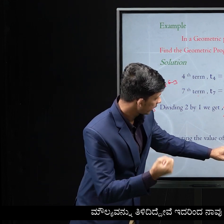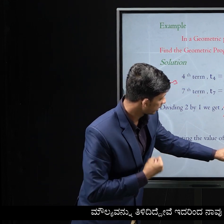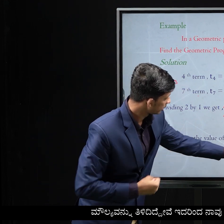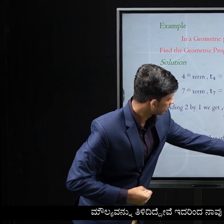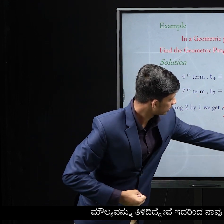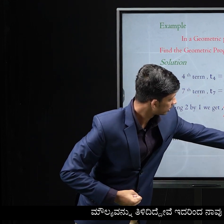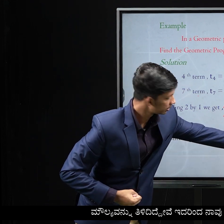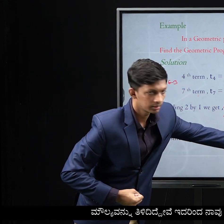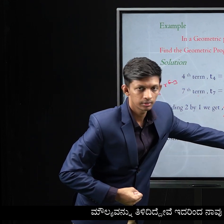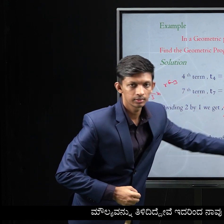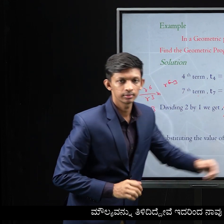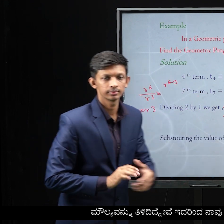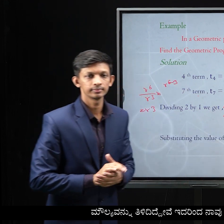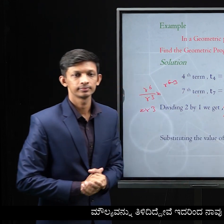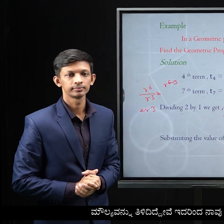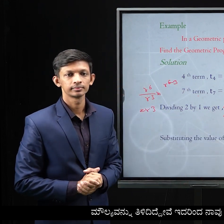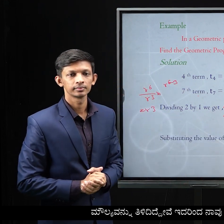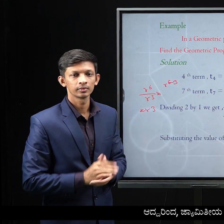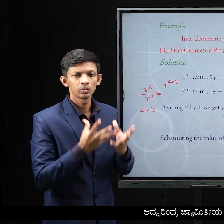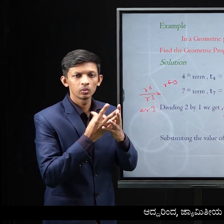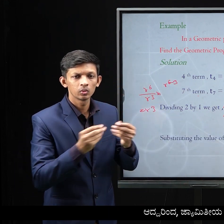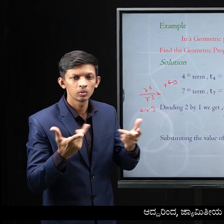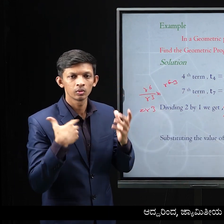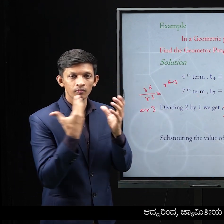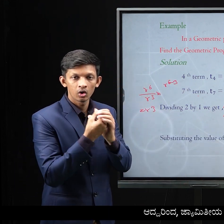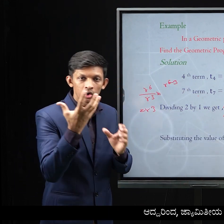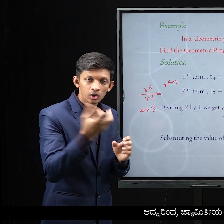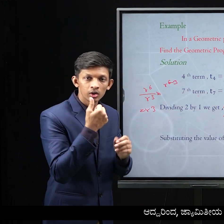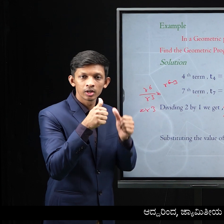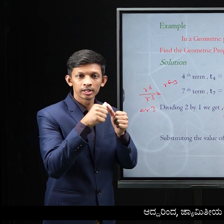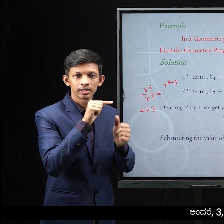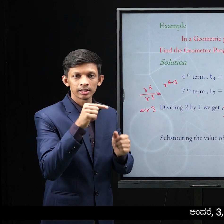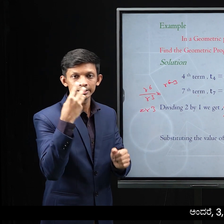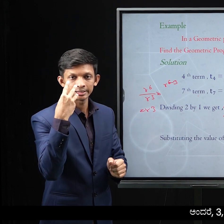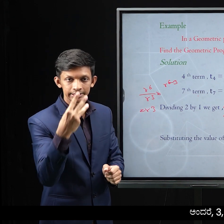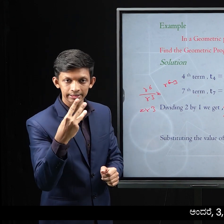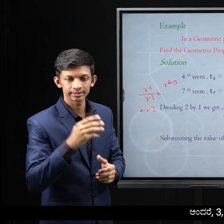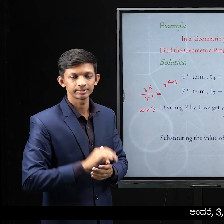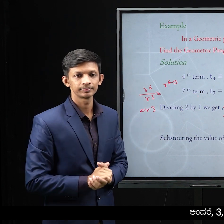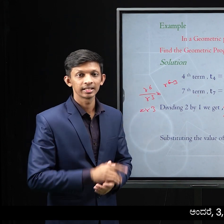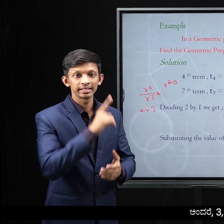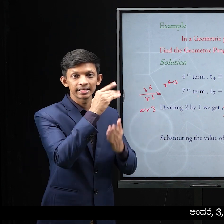ಪ್ರಗತಿಯನ್ನು ರೂಪಿಸಬಹುದು. ಆದ್ದರಿಂದ ಜ್ಯಾಮಿತಿಯ ಪ್ರಗತಿಯು AR ಸ್ಕ್ವೇರ್ ಅಂದರೆ 3 2